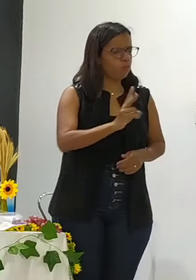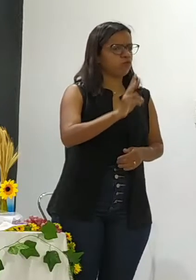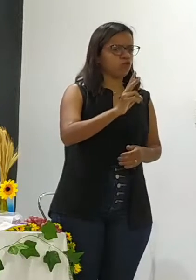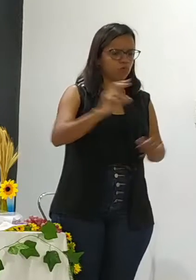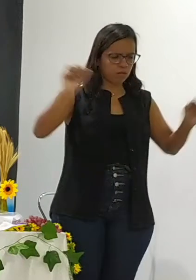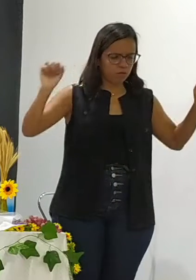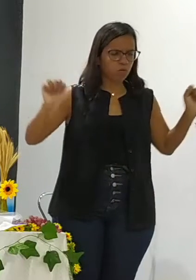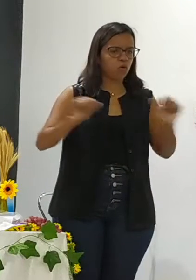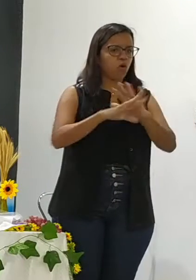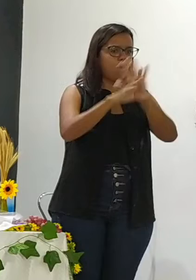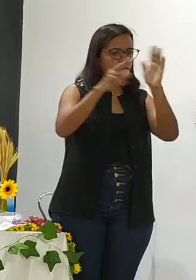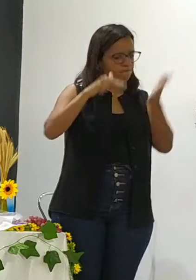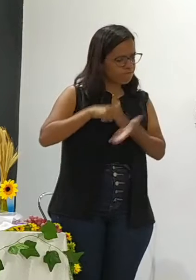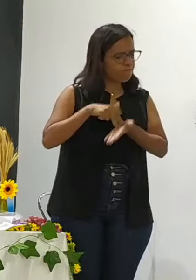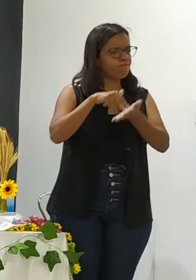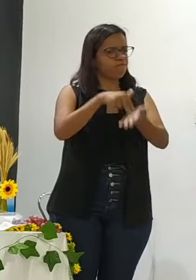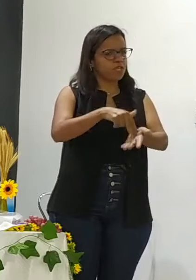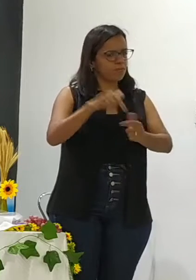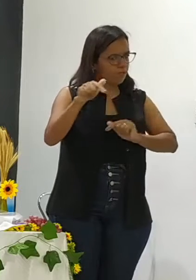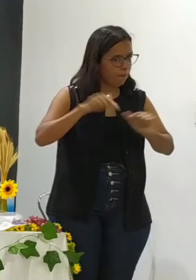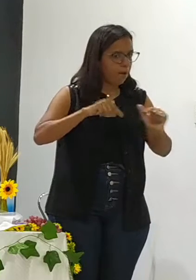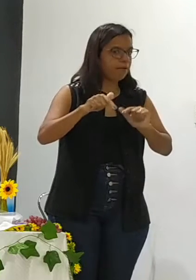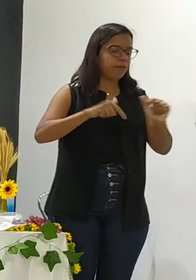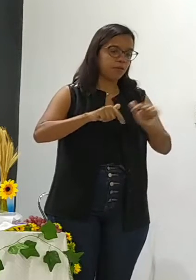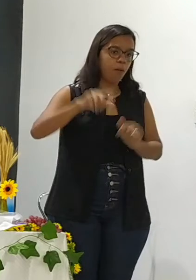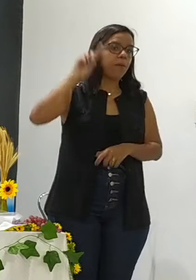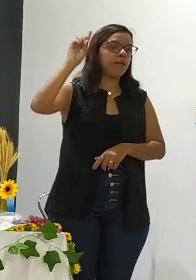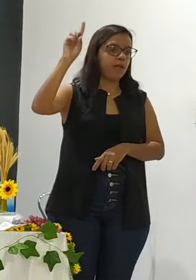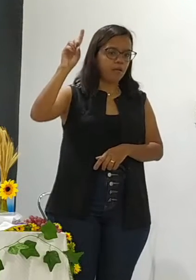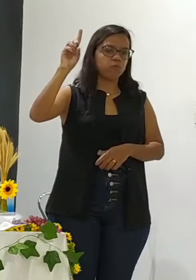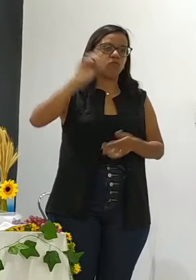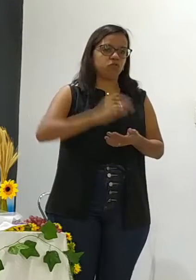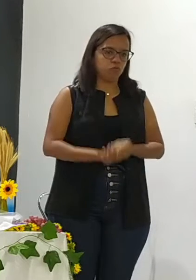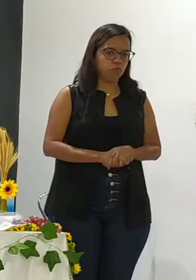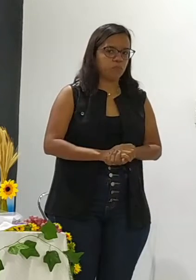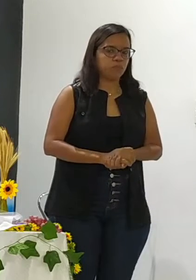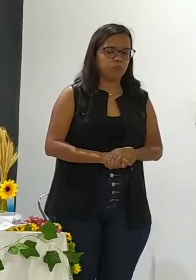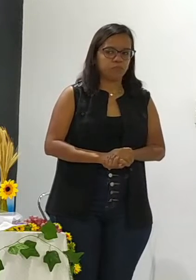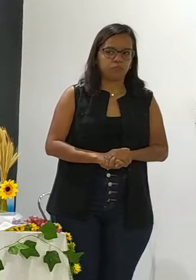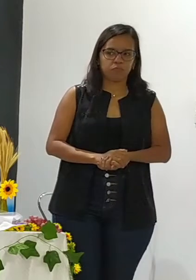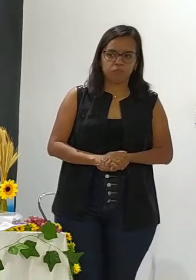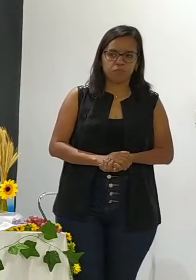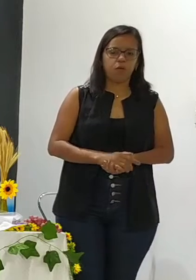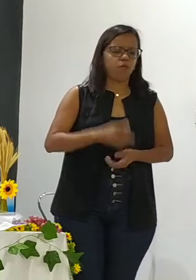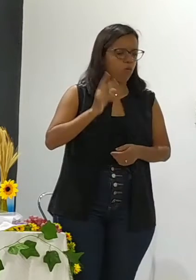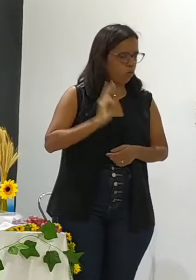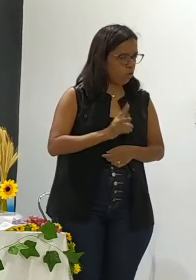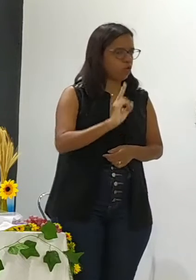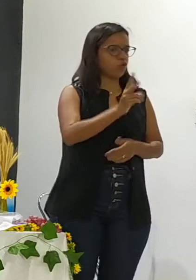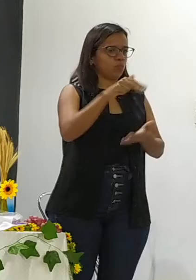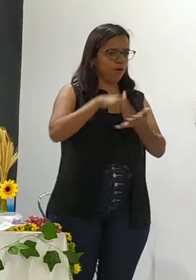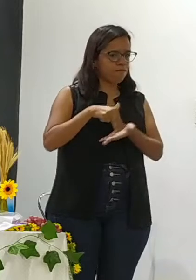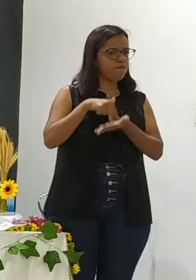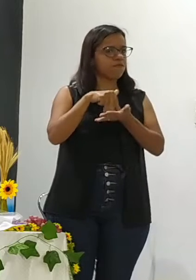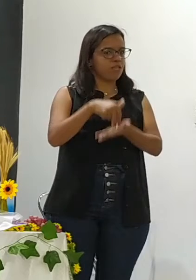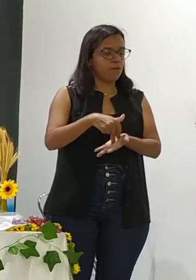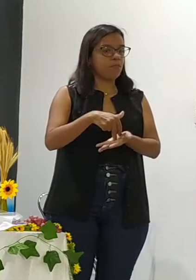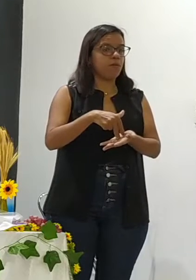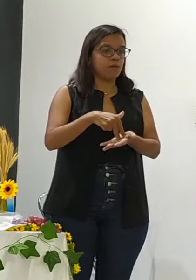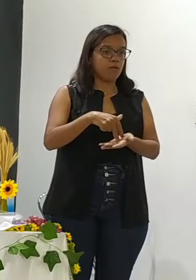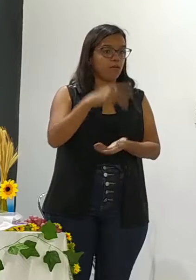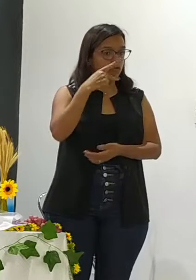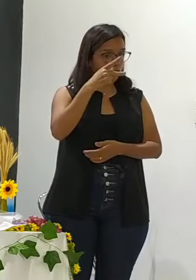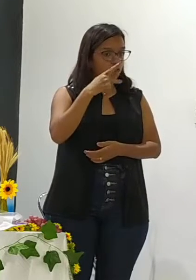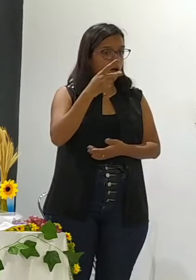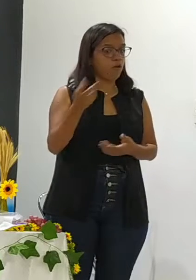glória, eu vou continuar fazendo a obra de Deus, mesmo limitado como eu sou, mas eu vou continuar fazendo. Eu te garanto uma